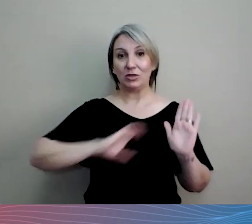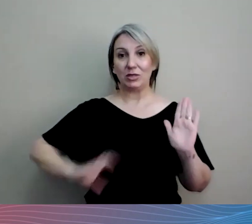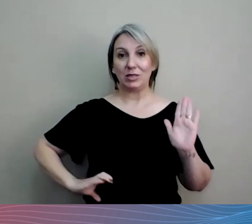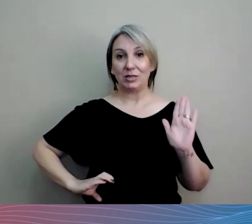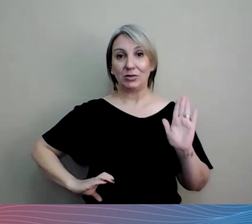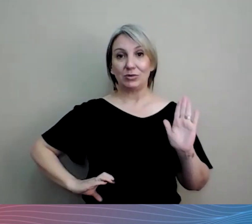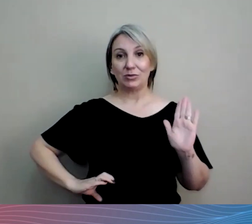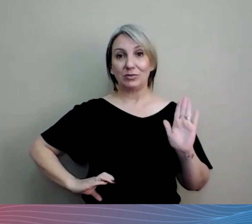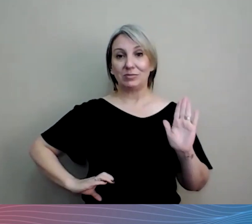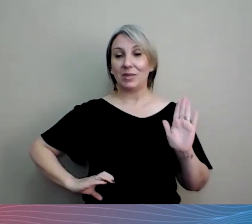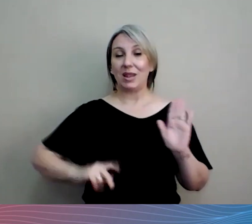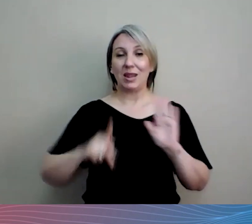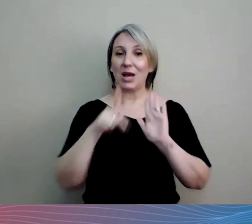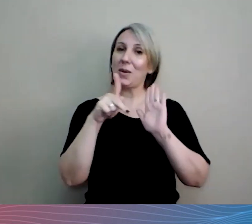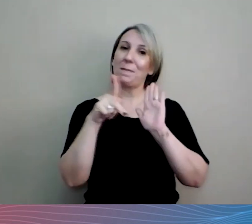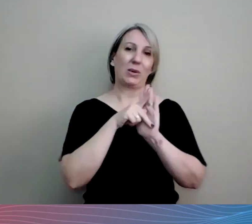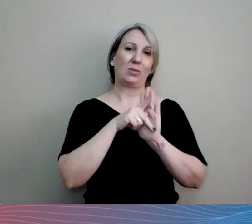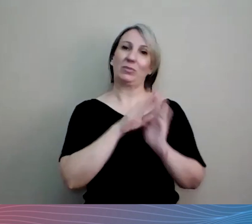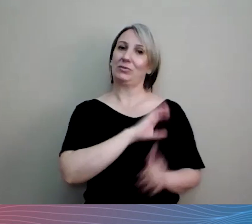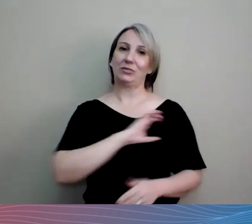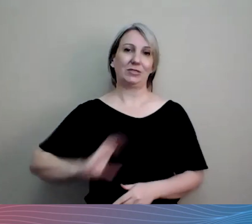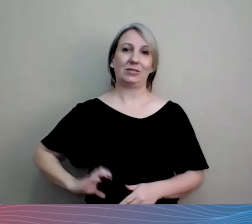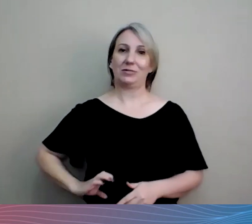Cristo. Então são 2 Espíritos?